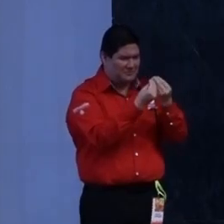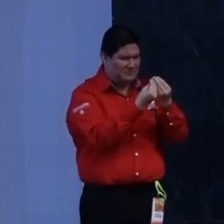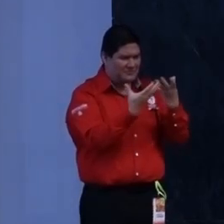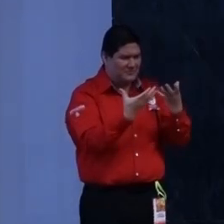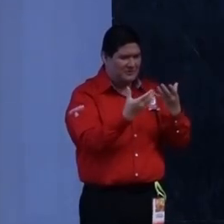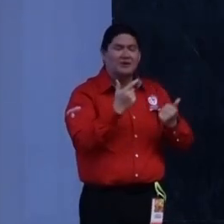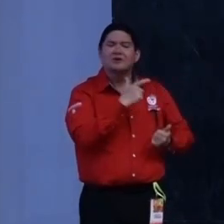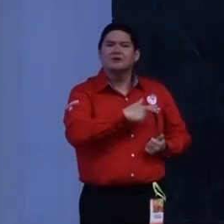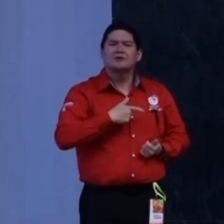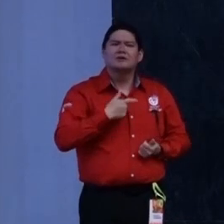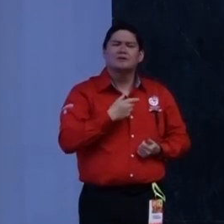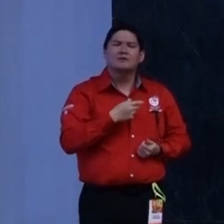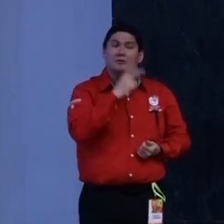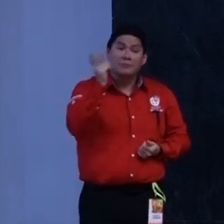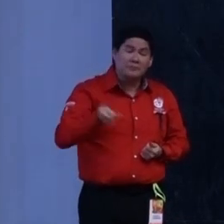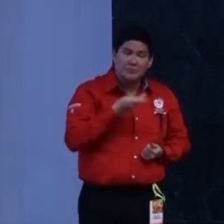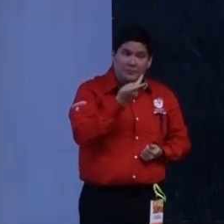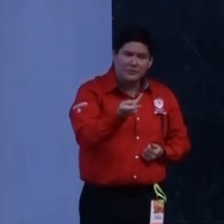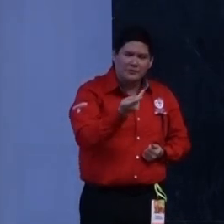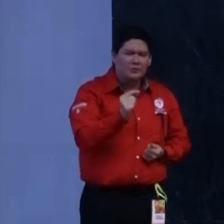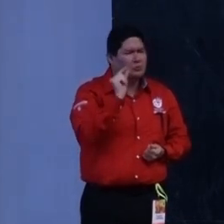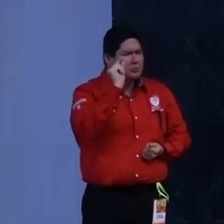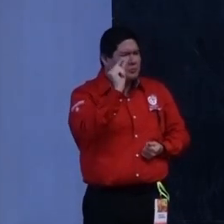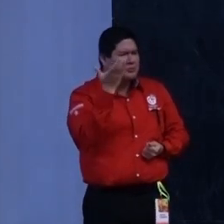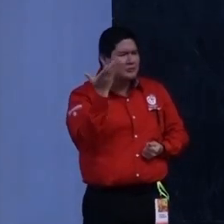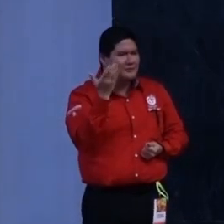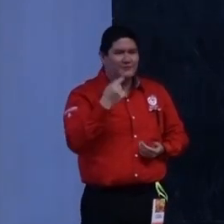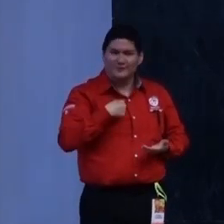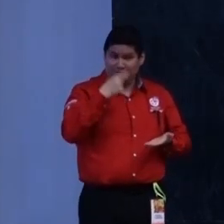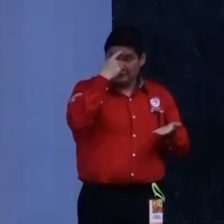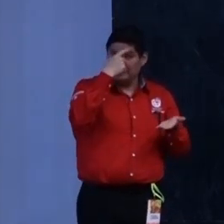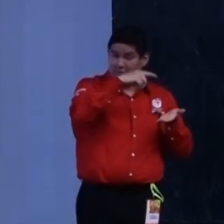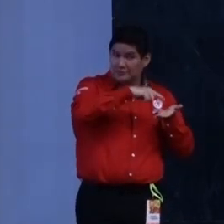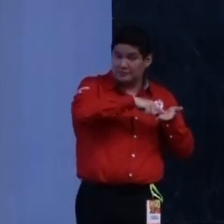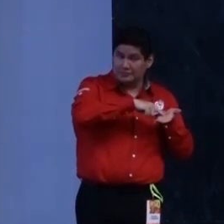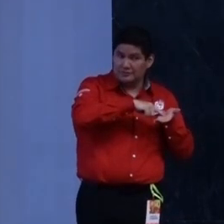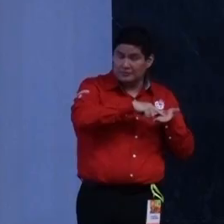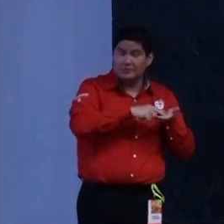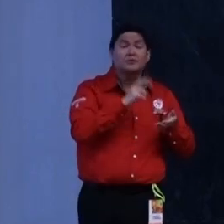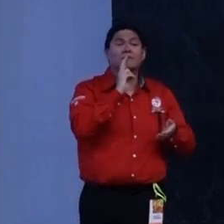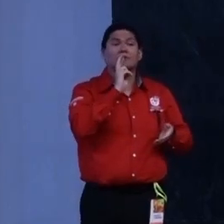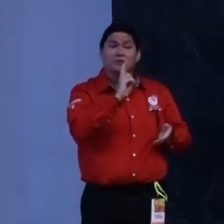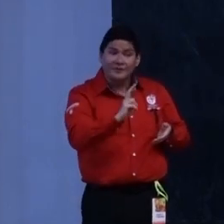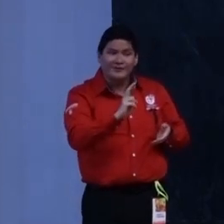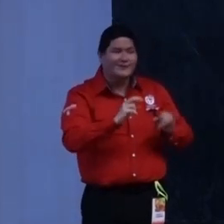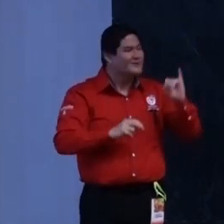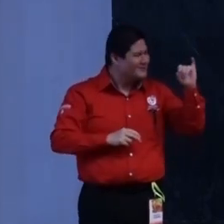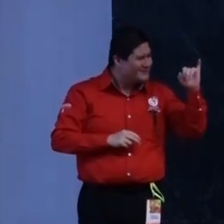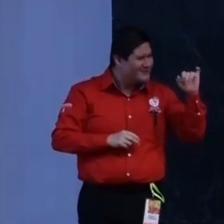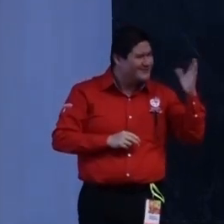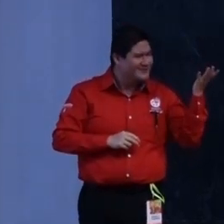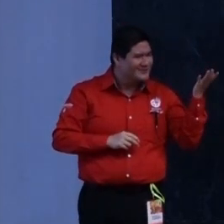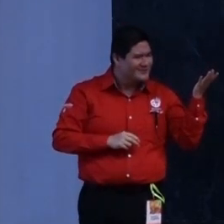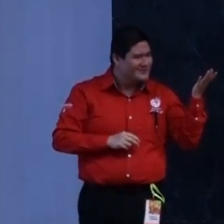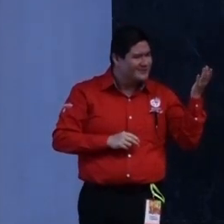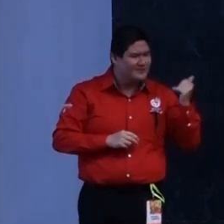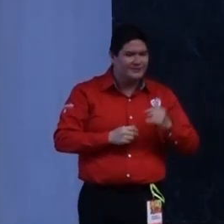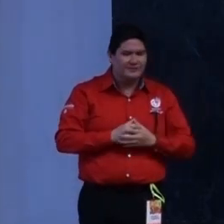Me lo pregunté un poco. Yo creo que debía dar la respuesta de que sí,